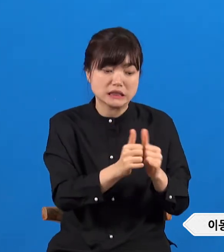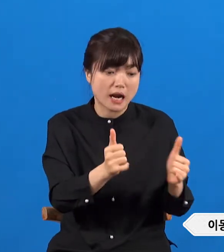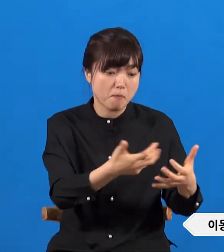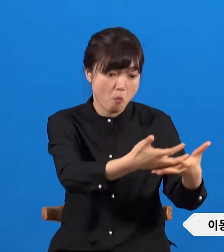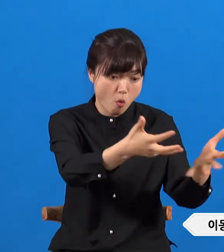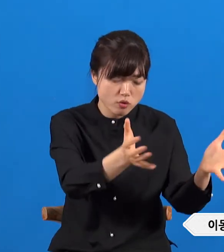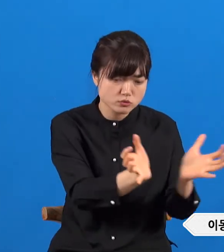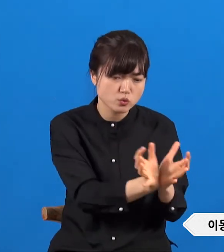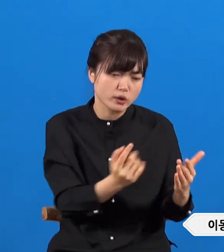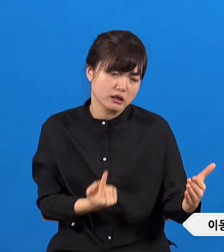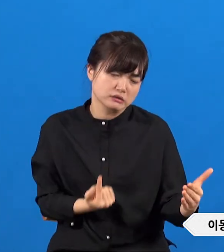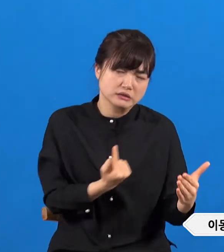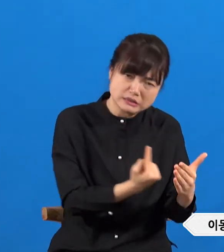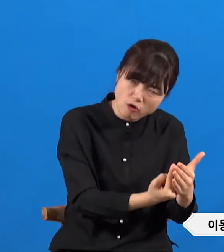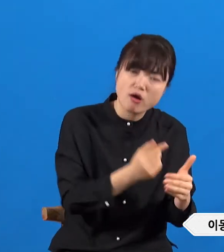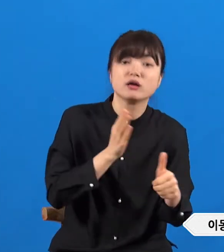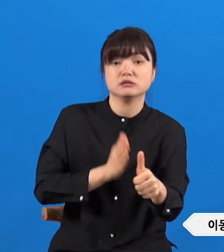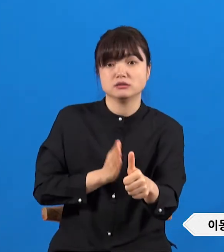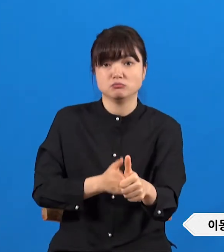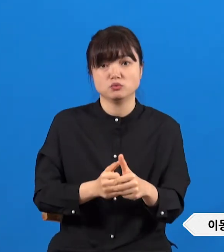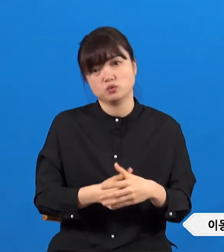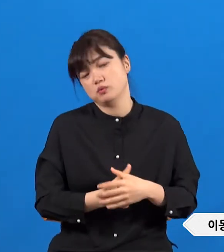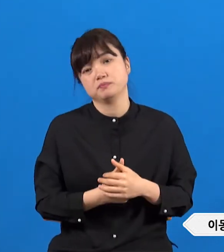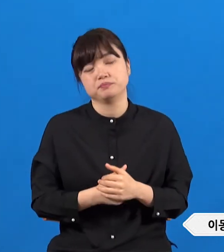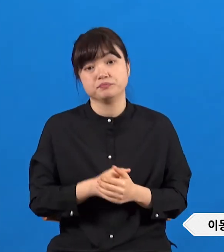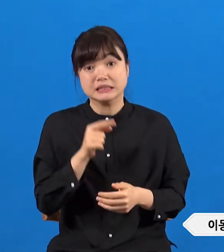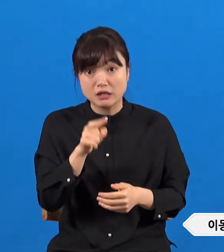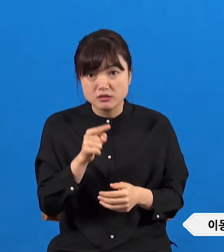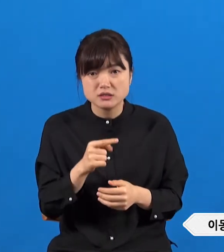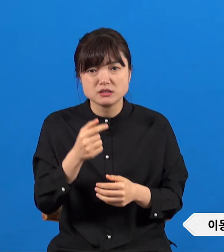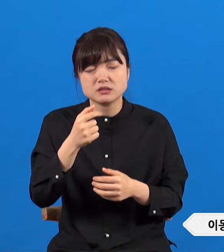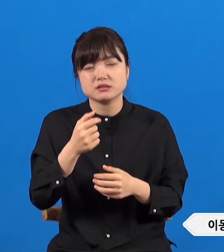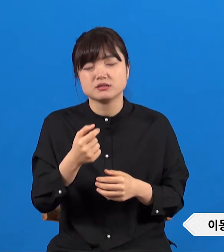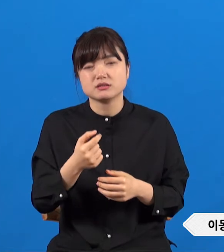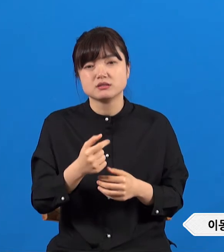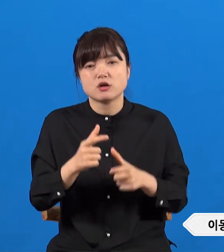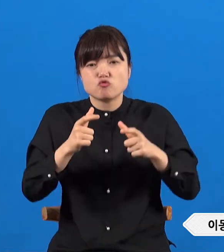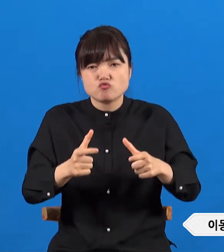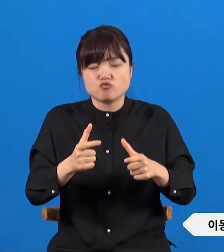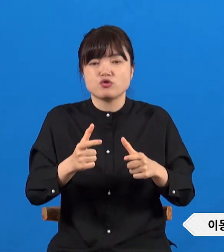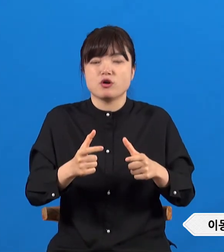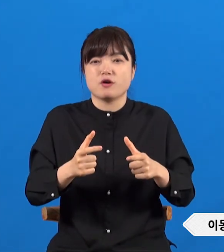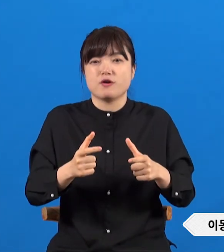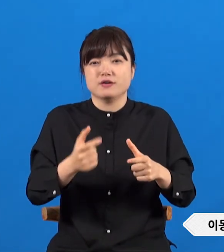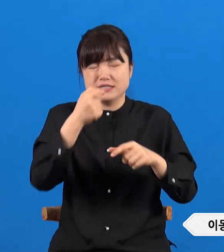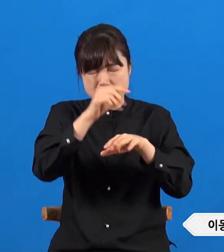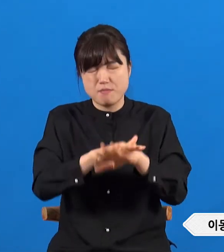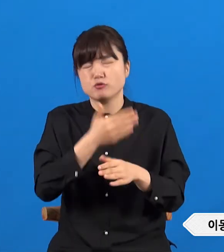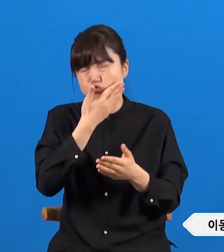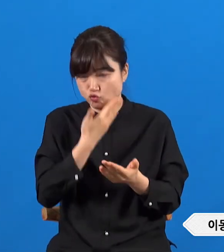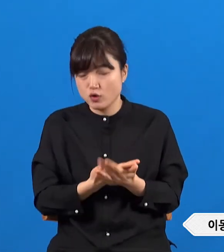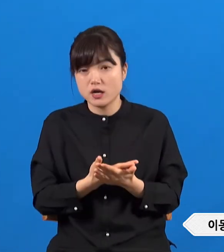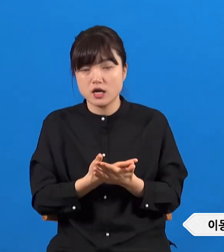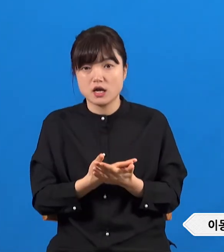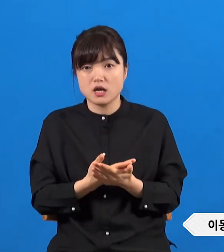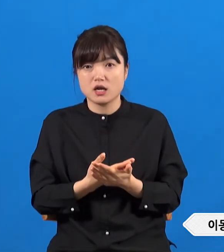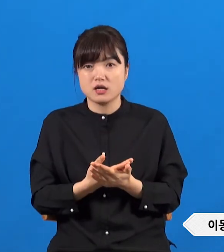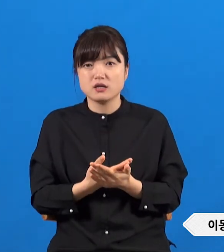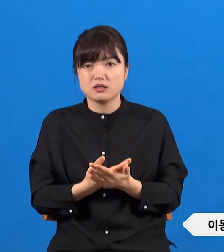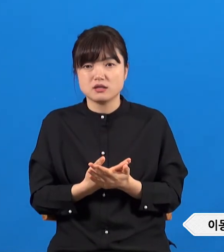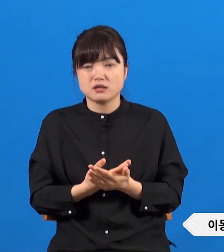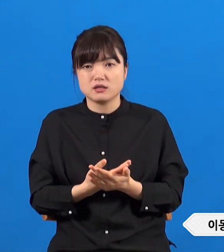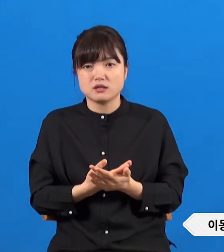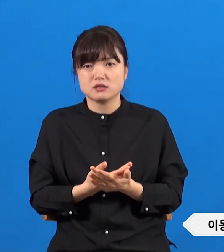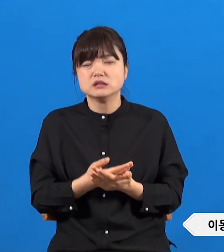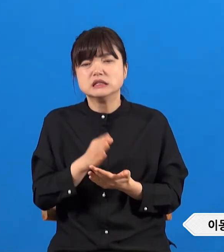모임 속에 들어가십시오. 그것이 바로 목장교회의 중요성이에요. 다음 주일날 우리가 교회에서 모이지 않고 목장에서